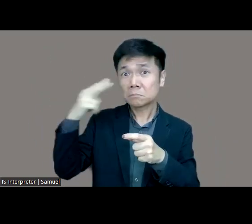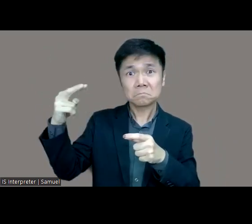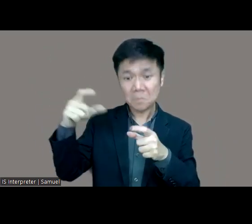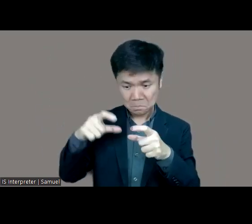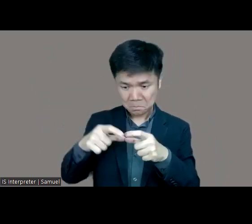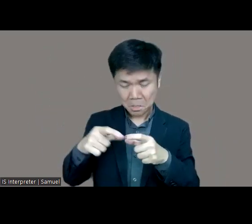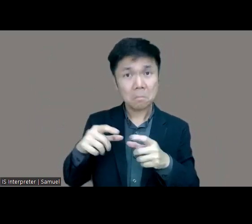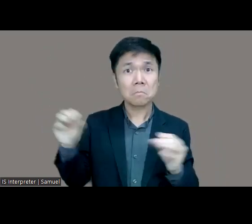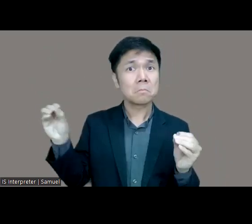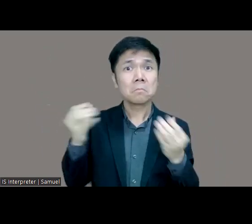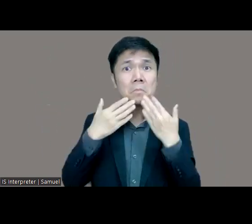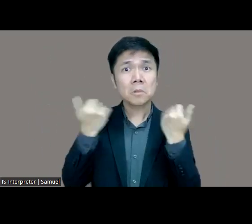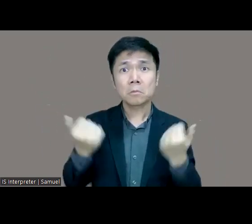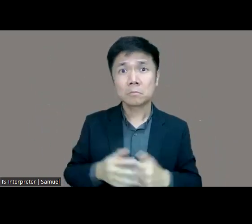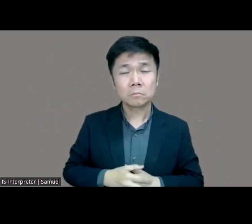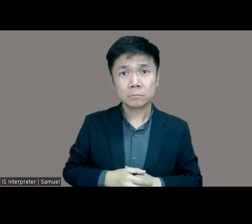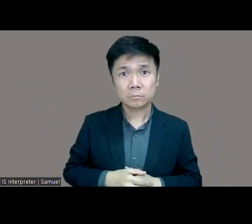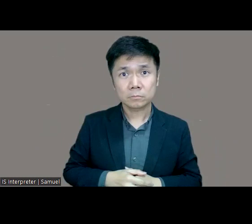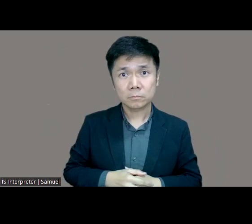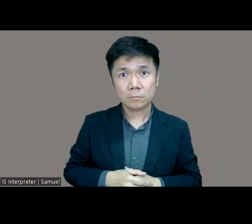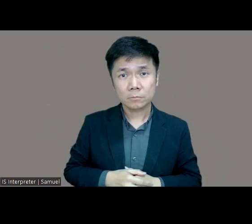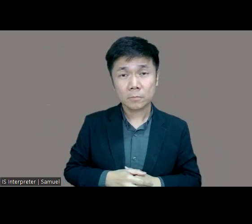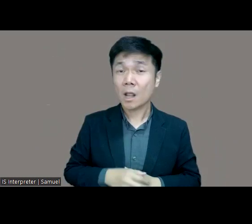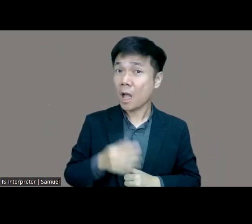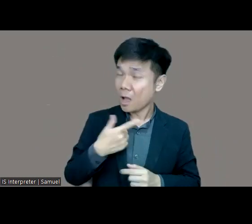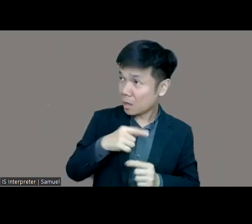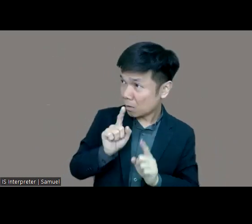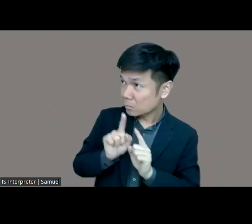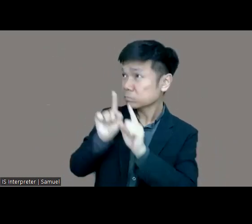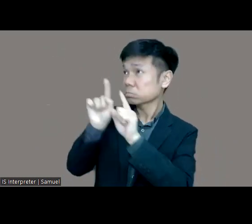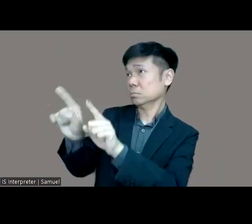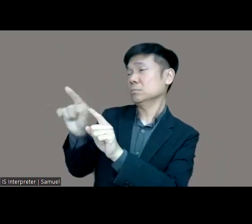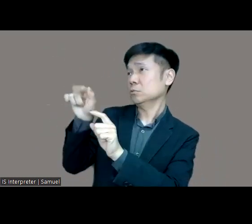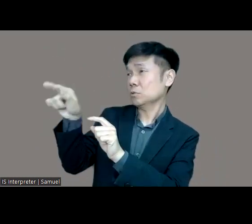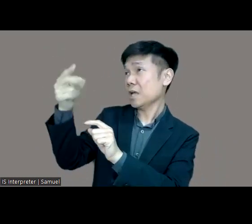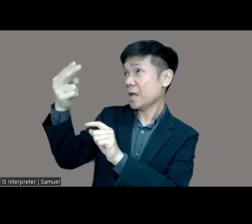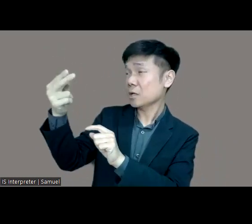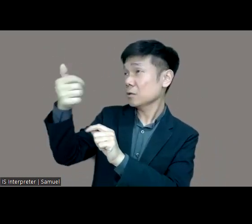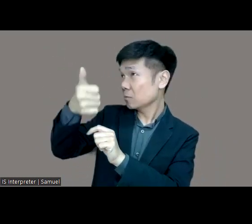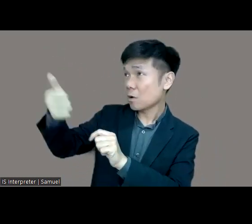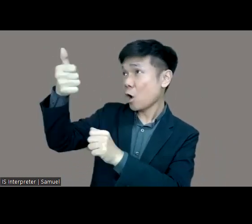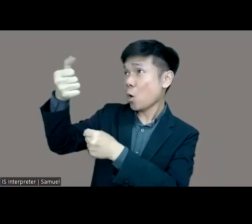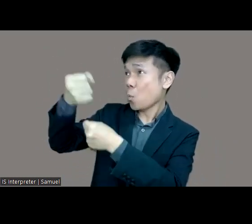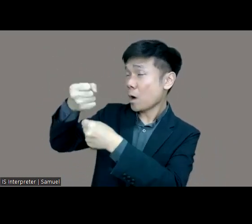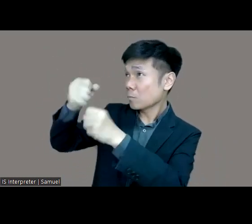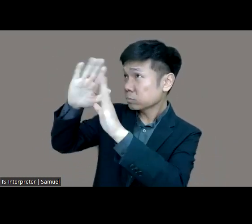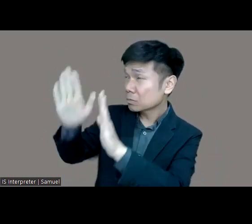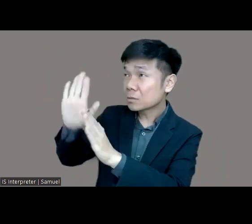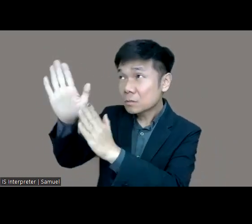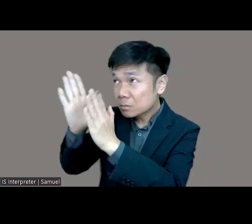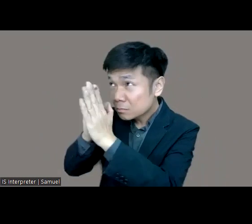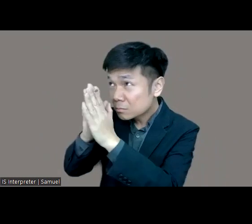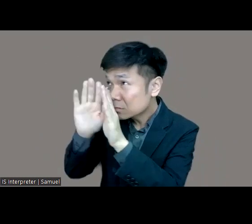ma carte dans le système. Je suis même allé au siège. Ils m'ont dit,